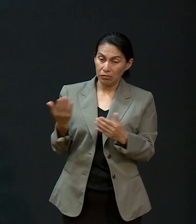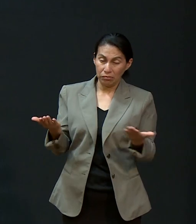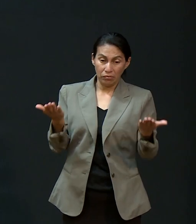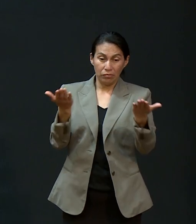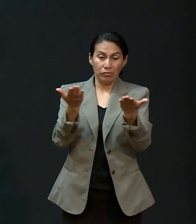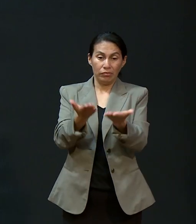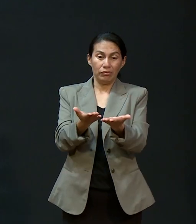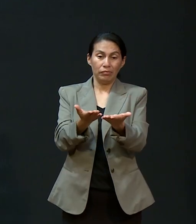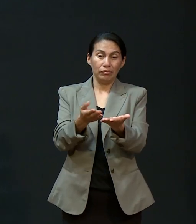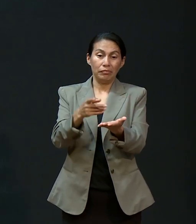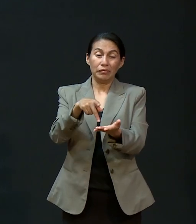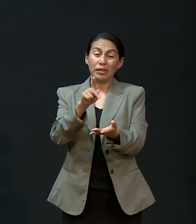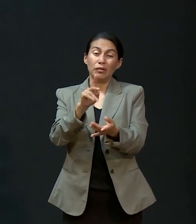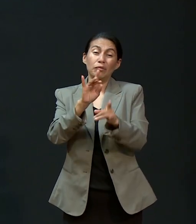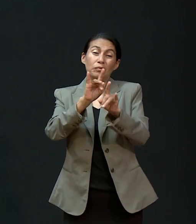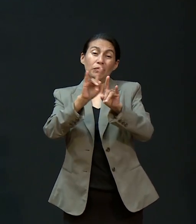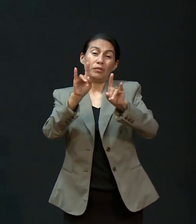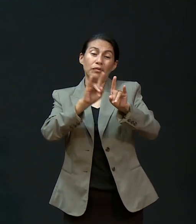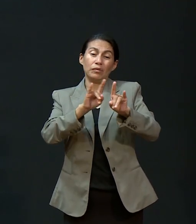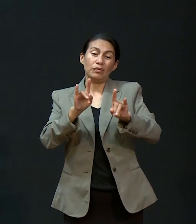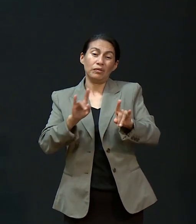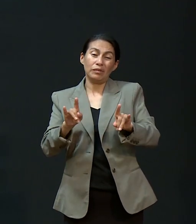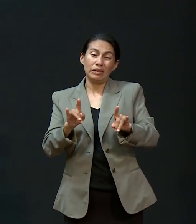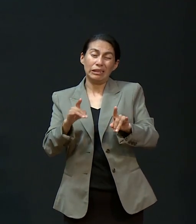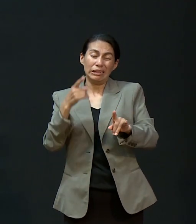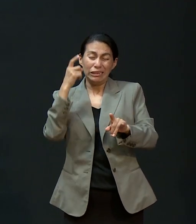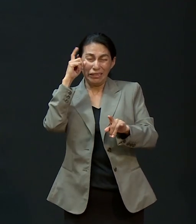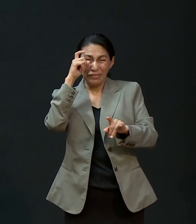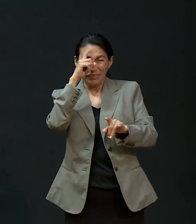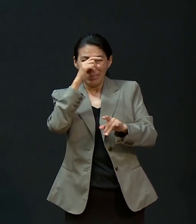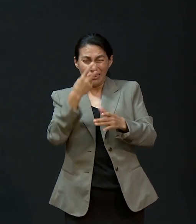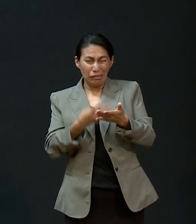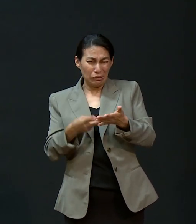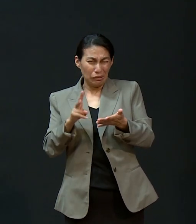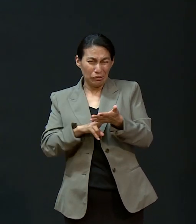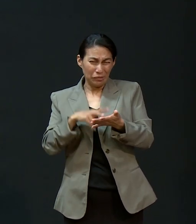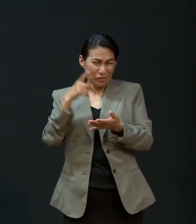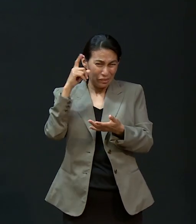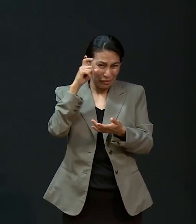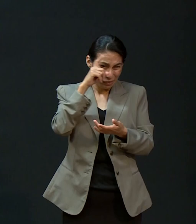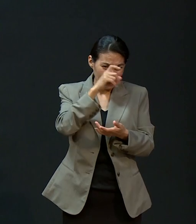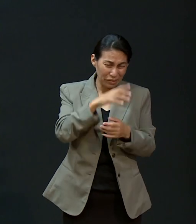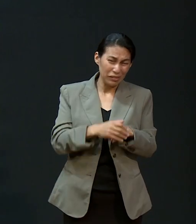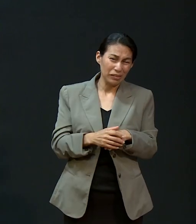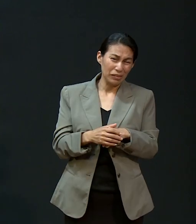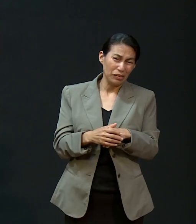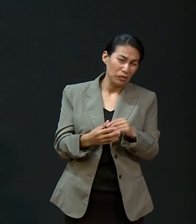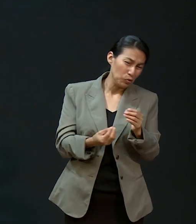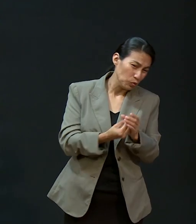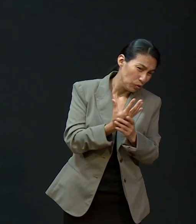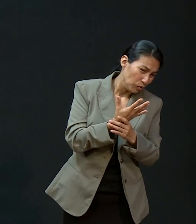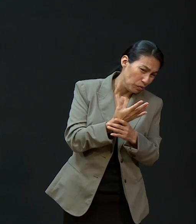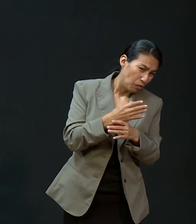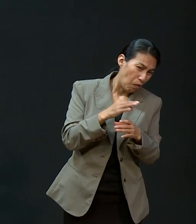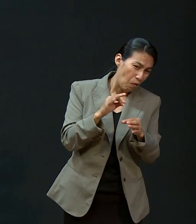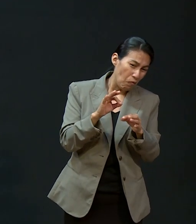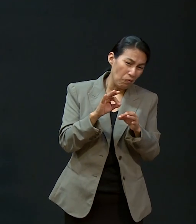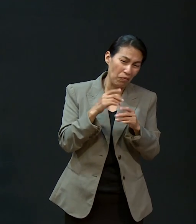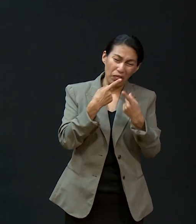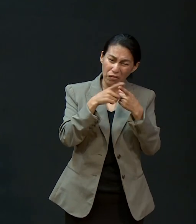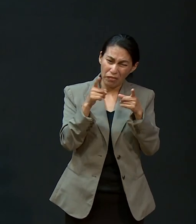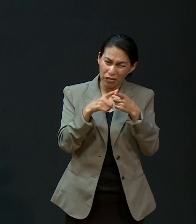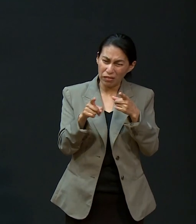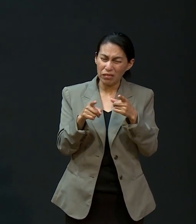fuera presencial también hubiera sentido, sin embargo como era virtual, pues fue el doble de desafío, ¿no? Era nueva modalidad,